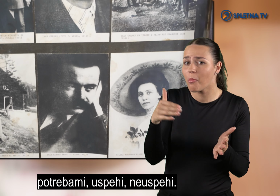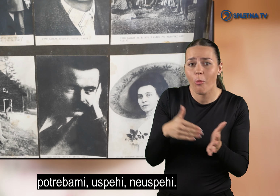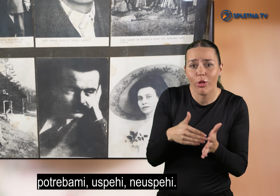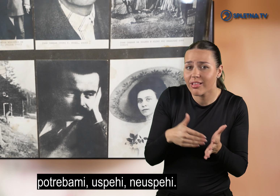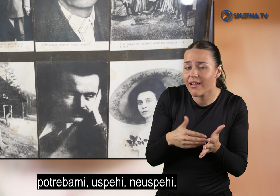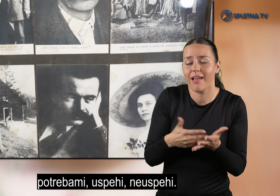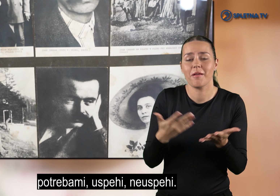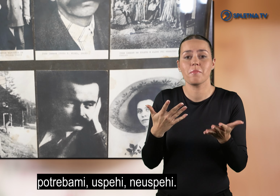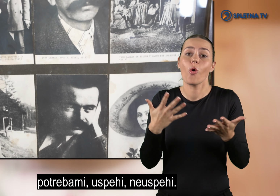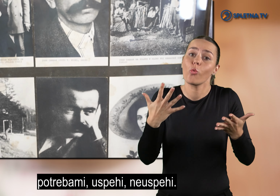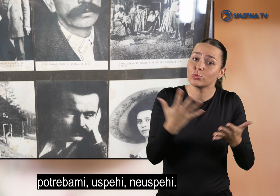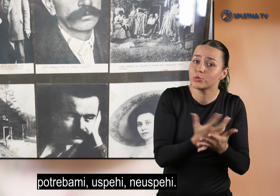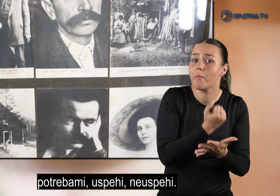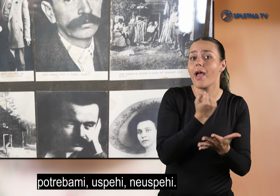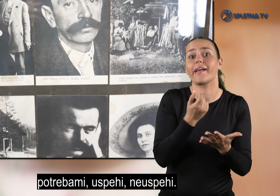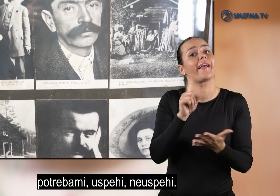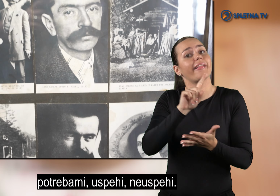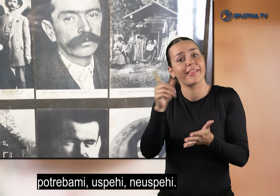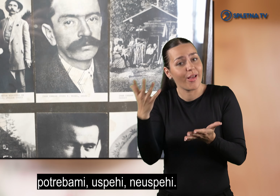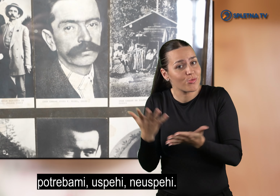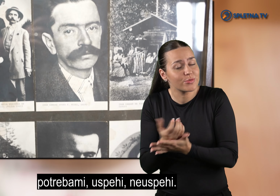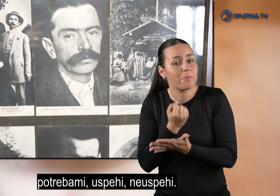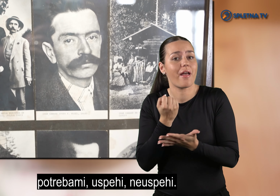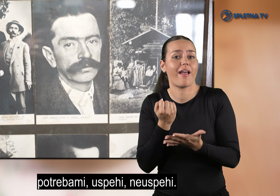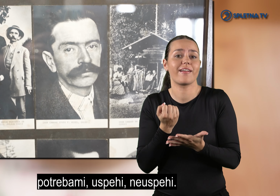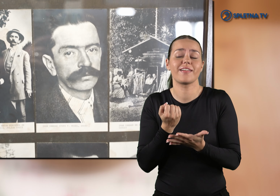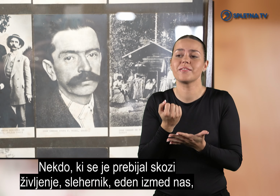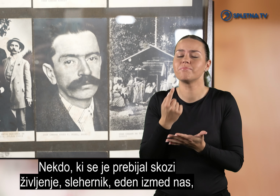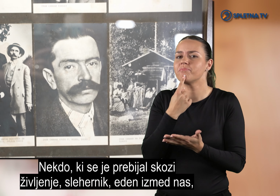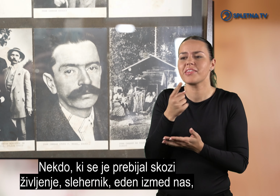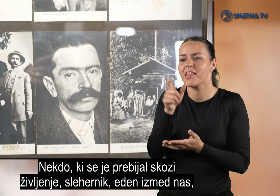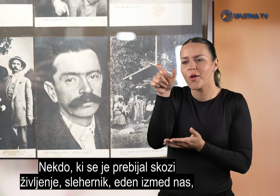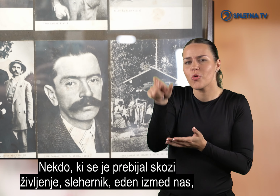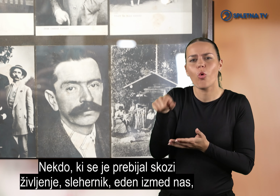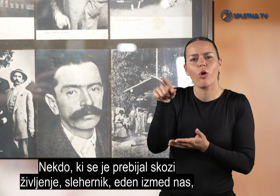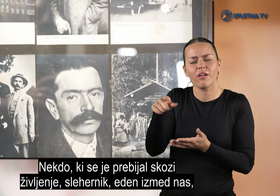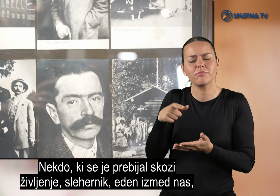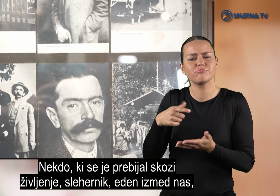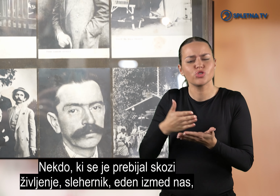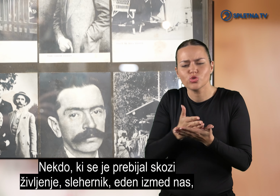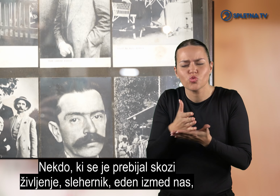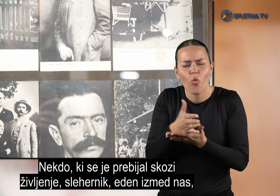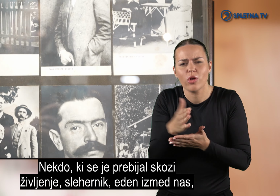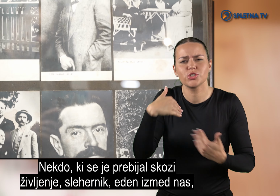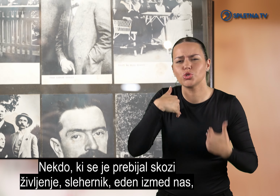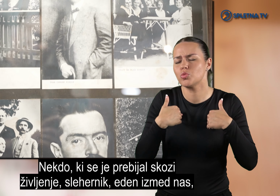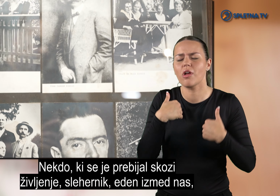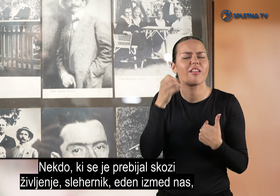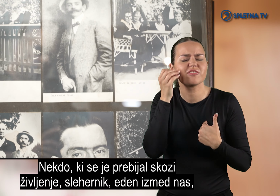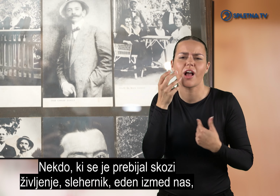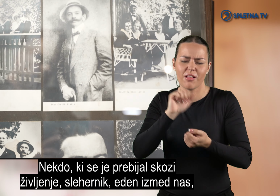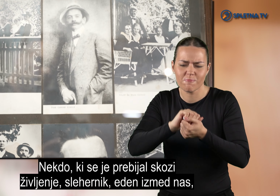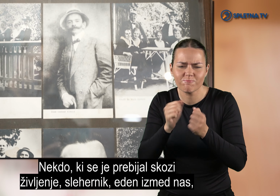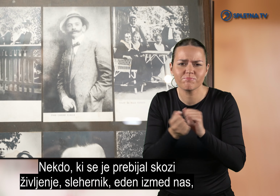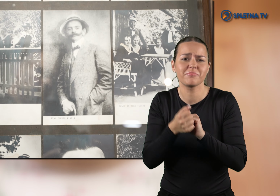potrebami, uspehi, neuspehi. Nekdo, ki se je prebijal skozi življenje, vsakdanjik, eden izmed nas, a